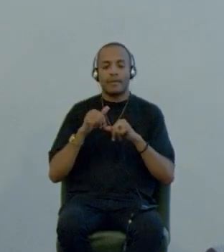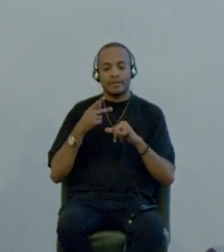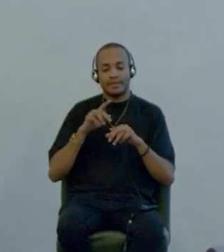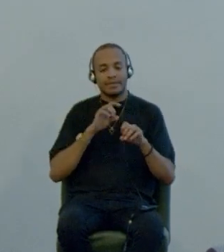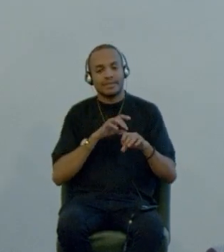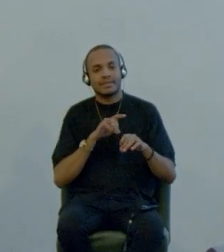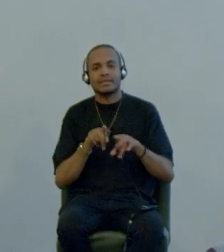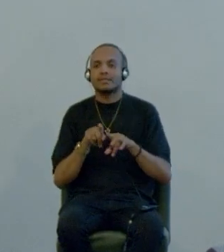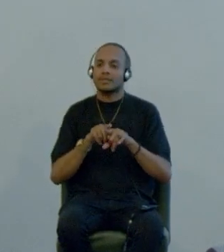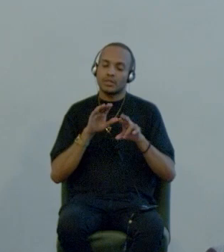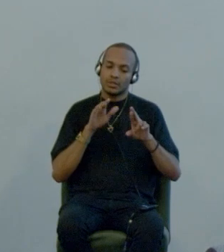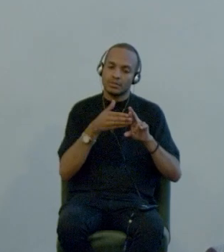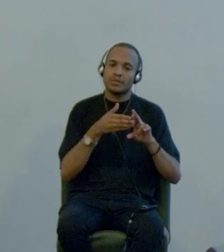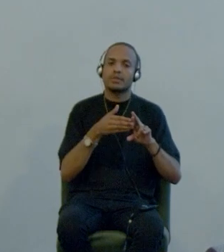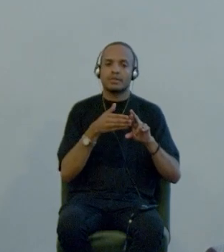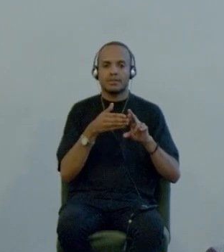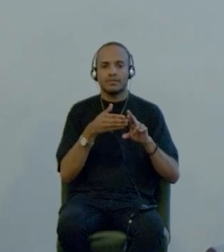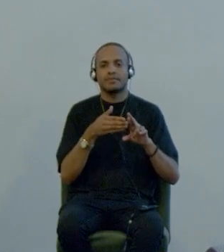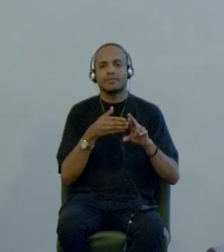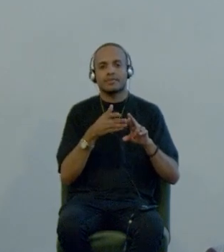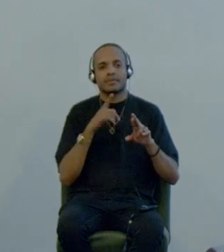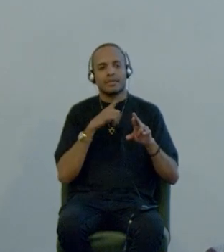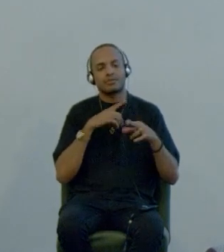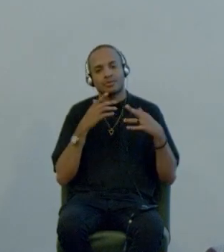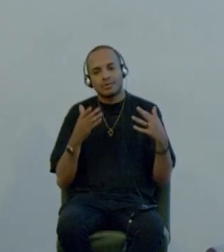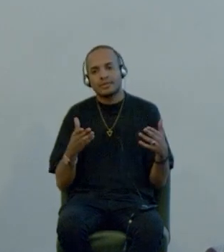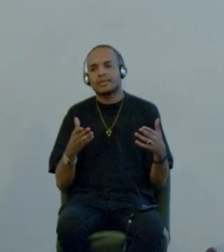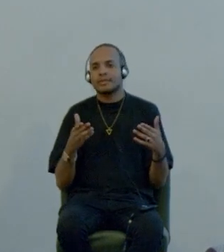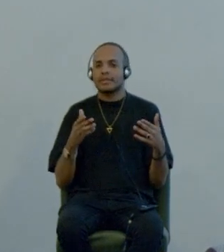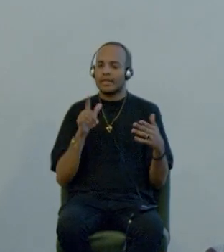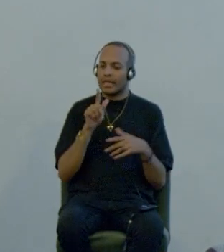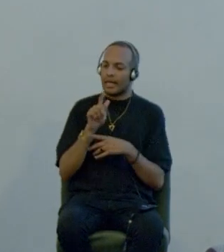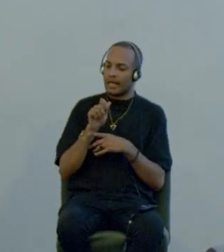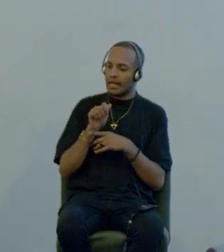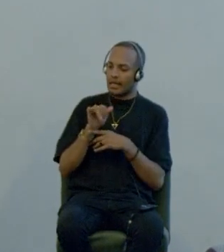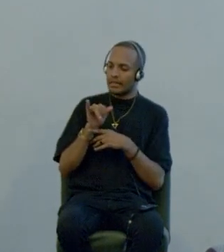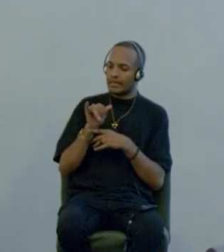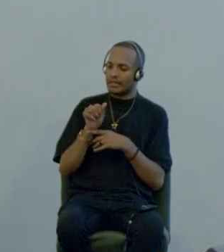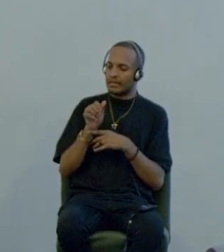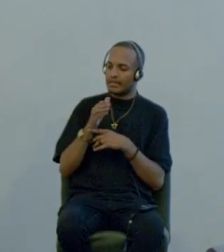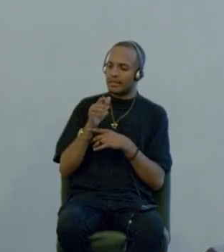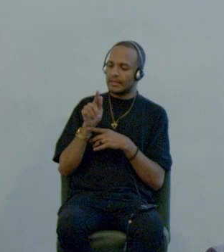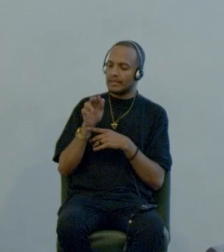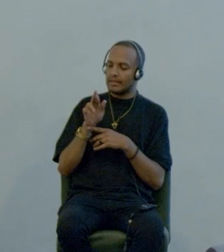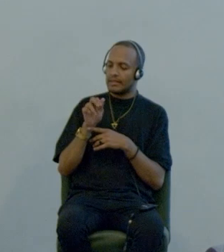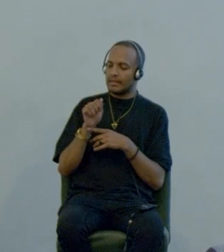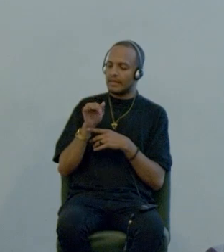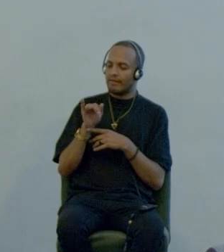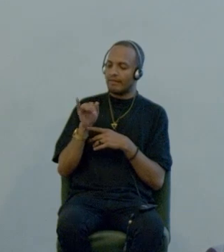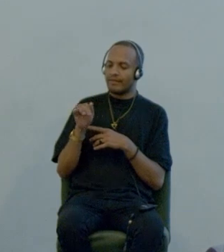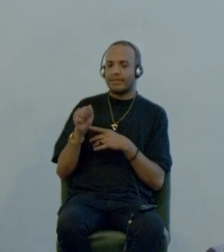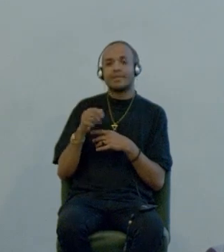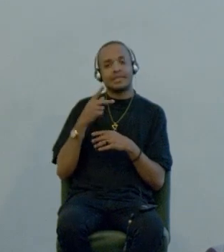donc ces gaïagraphies. Hein, c'est tout le projet est là. Comment décrire,